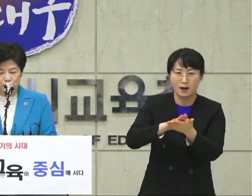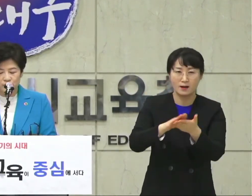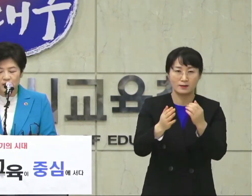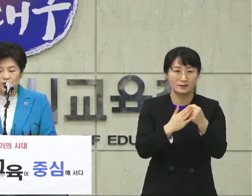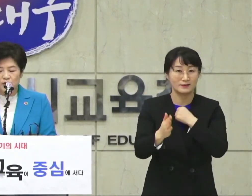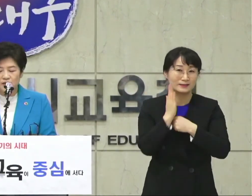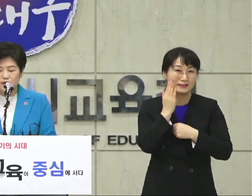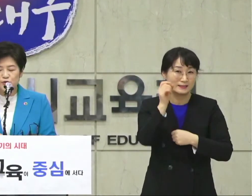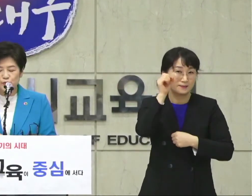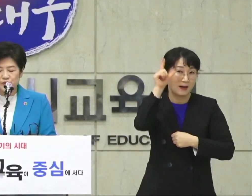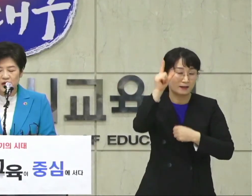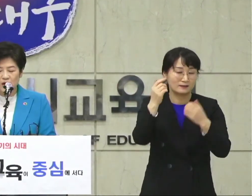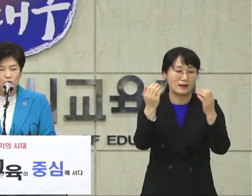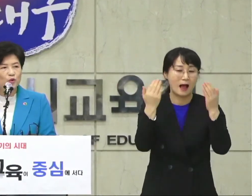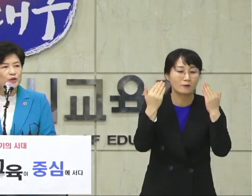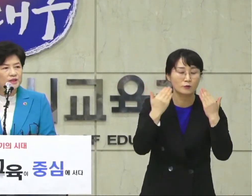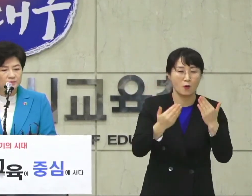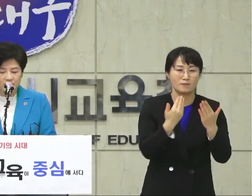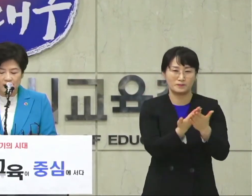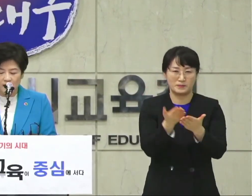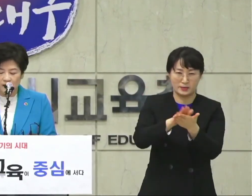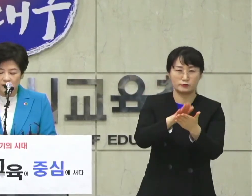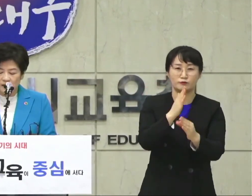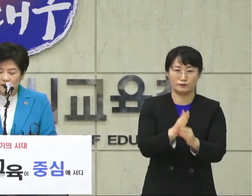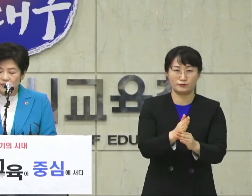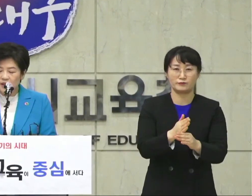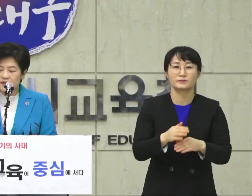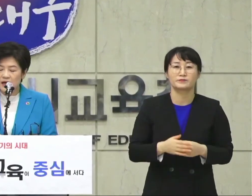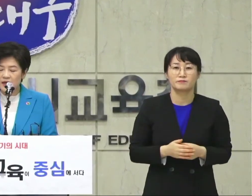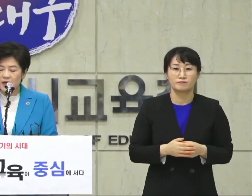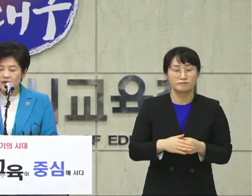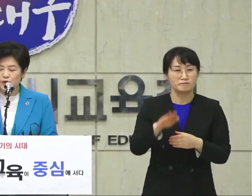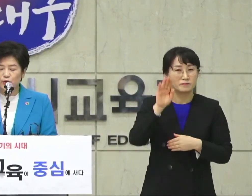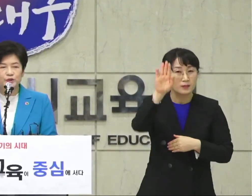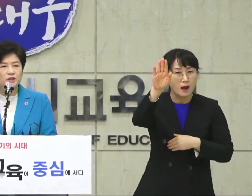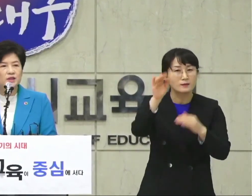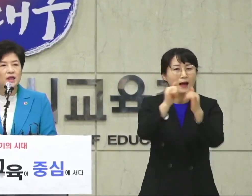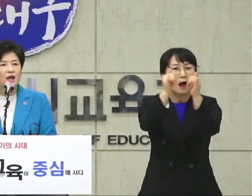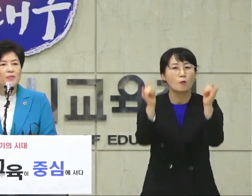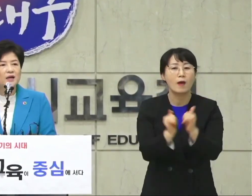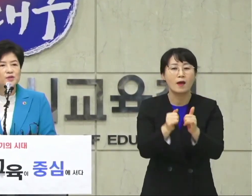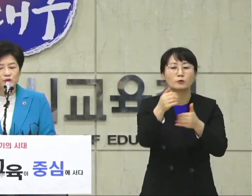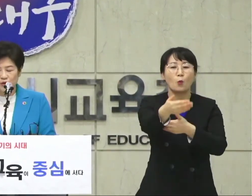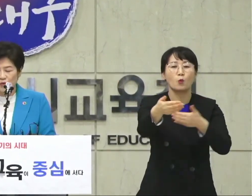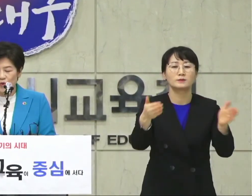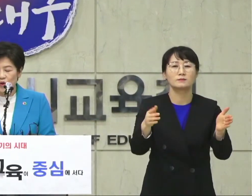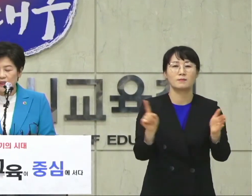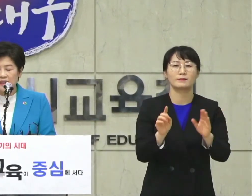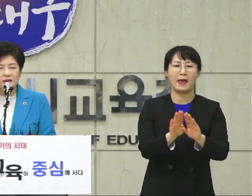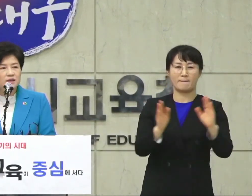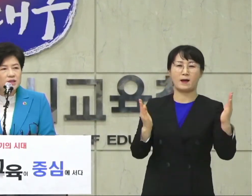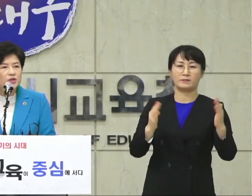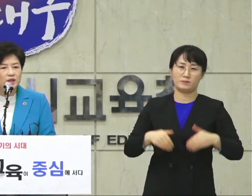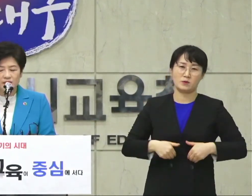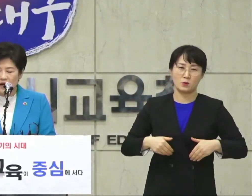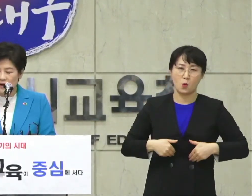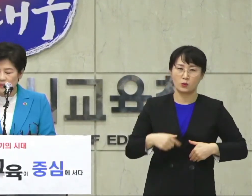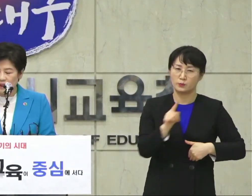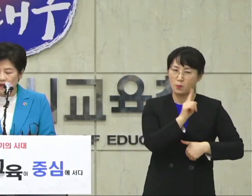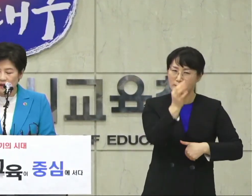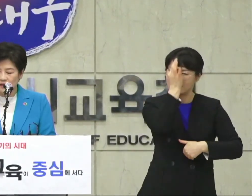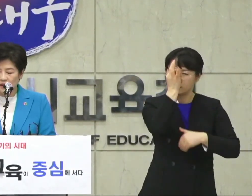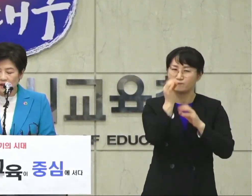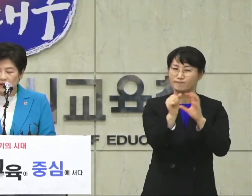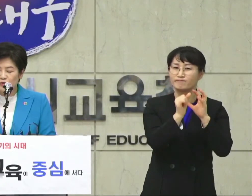스마트 스쿨을 조성하고 있습니다. 미래 사회의 교실은 개방적이고